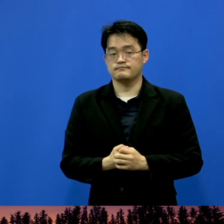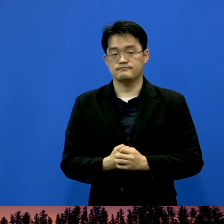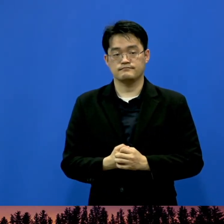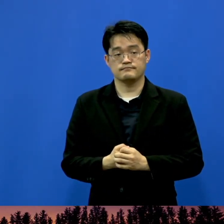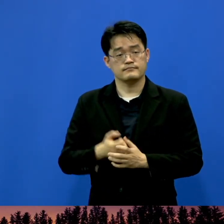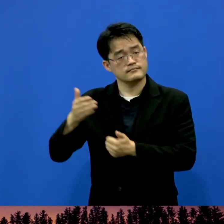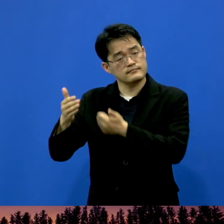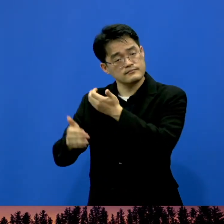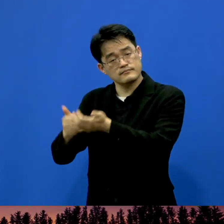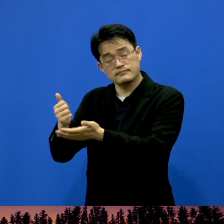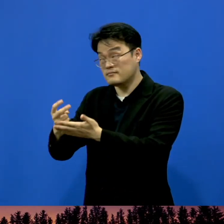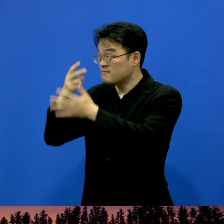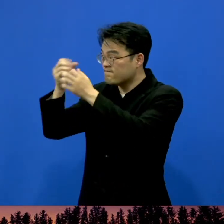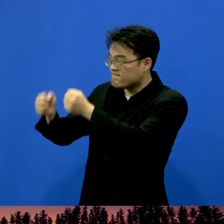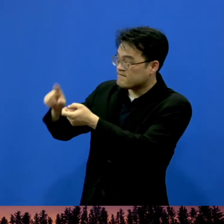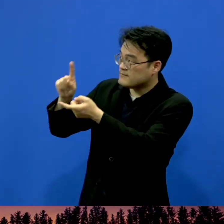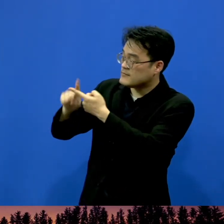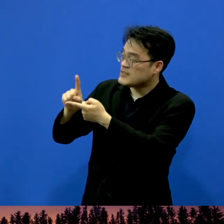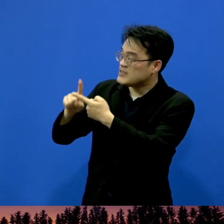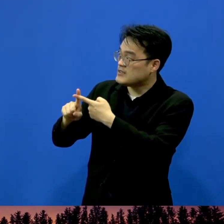하나님의 존재에 대한 두려움,